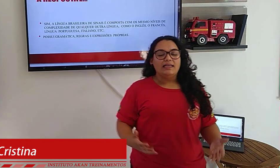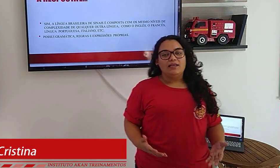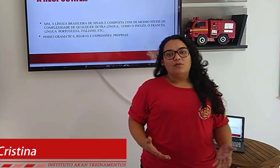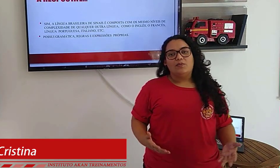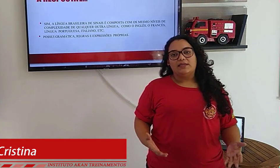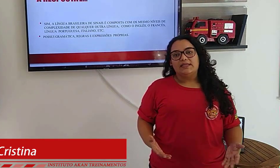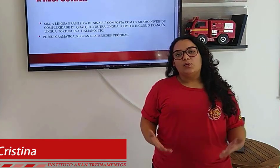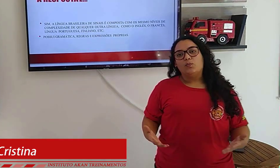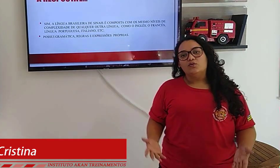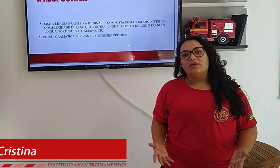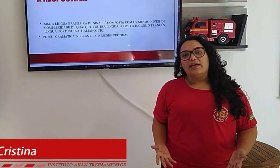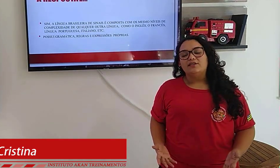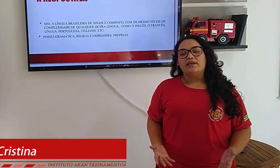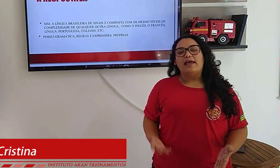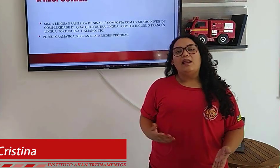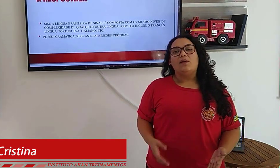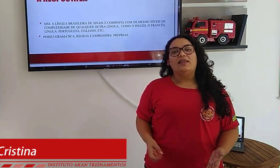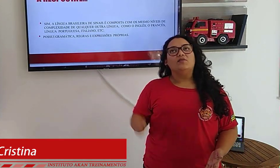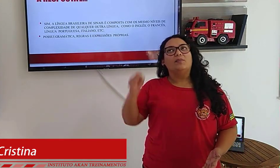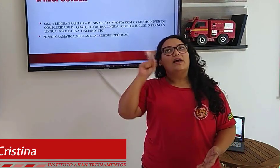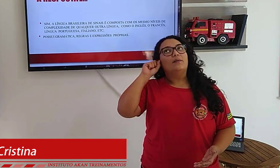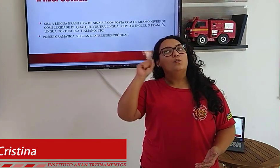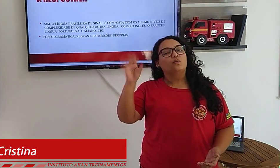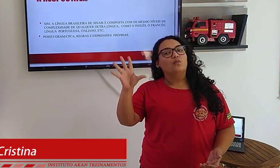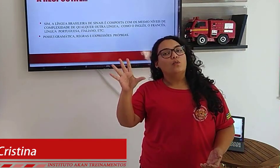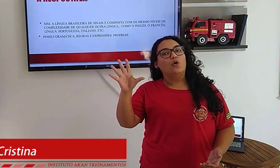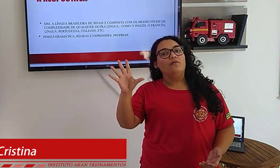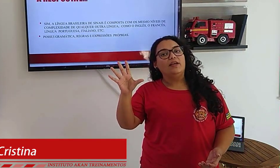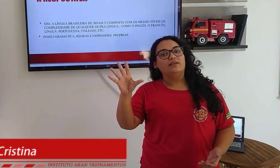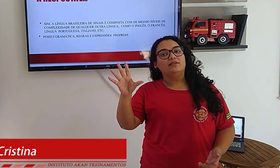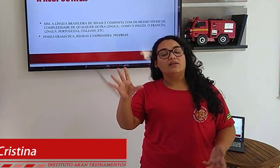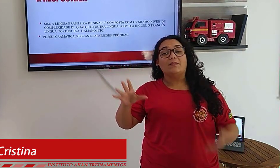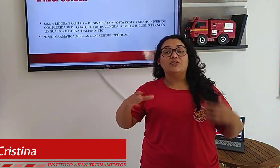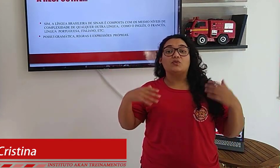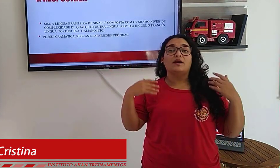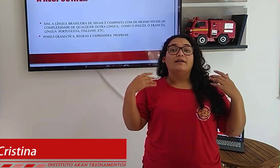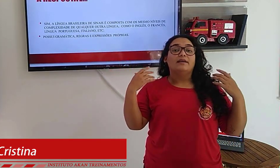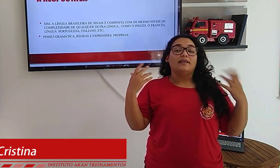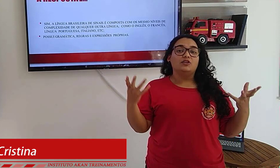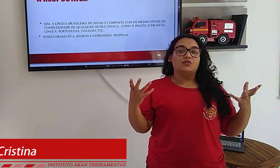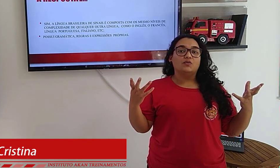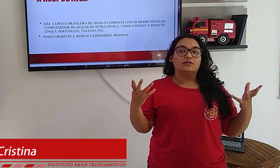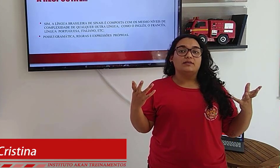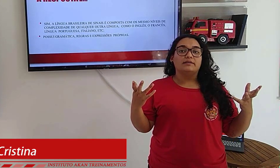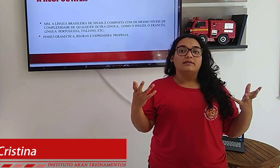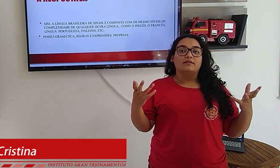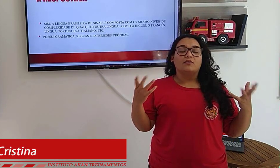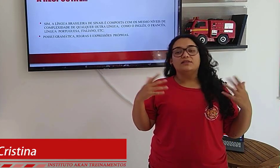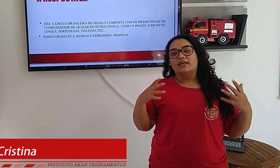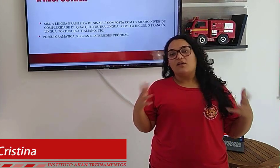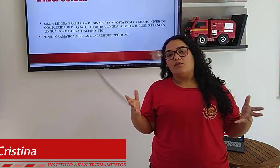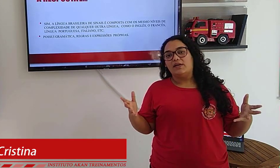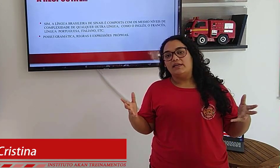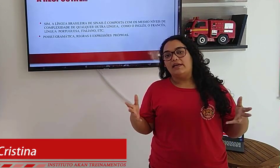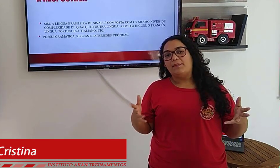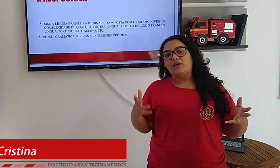por exemplo, o português, ela é uma língua para ouvintes. Então, a pessoa que escuta consegue compreender a partir do